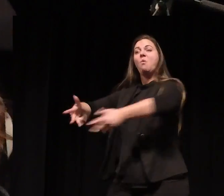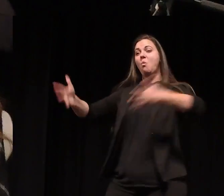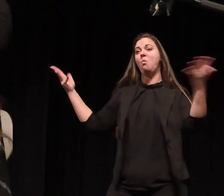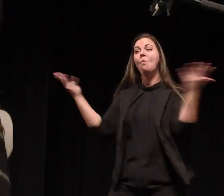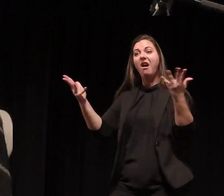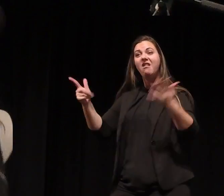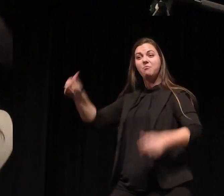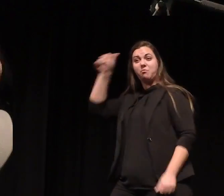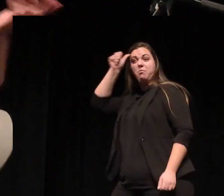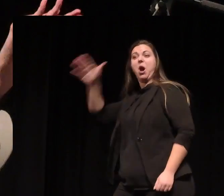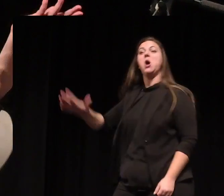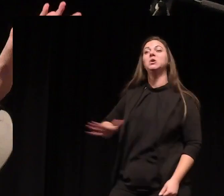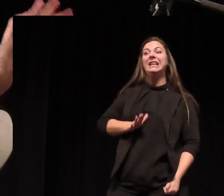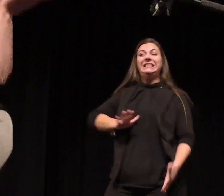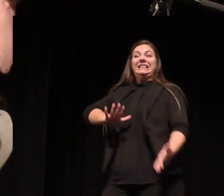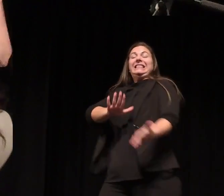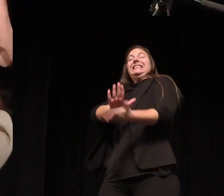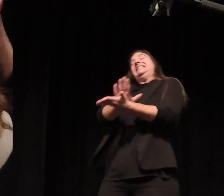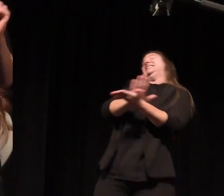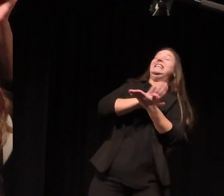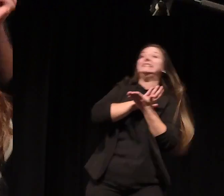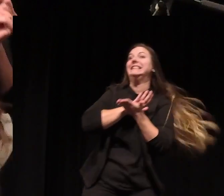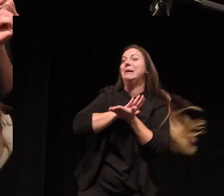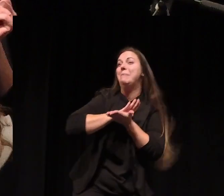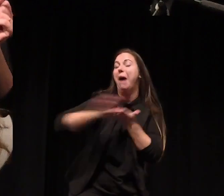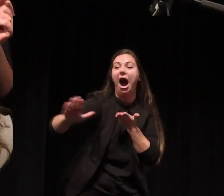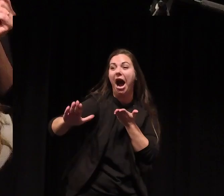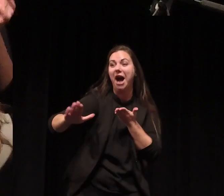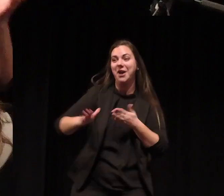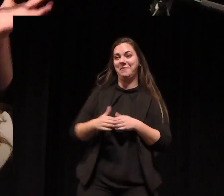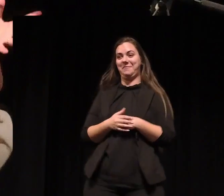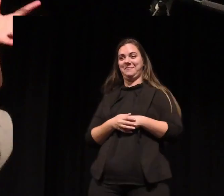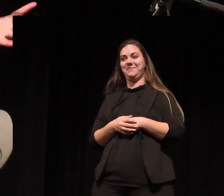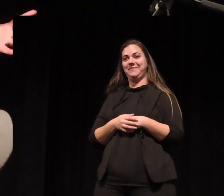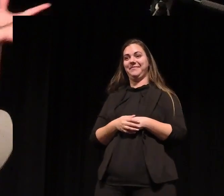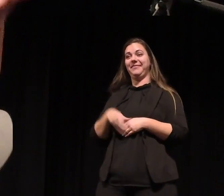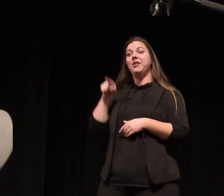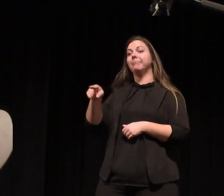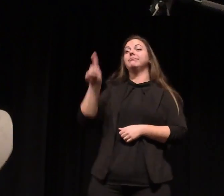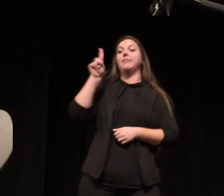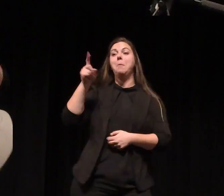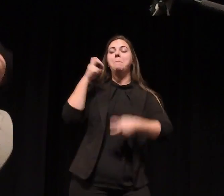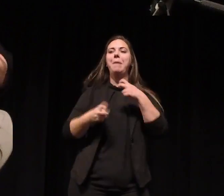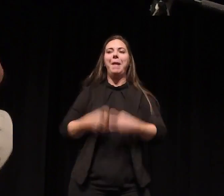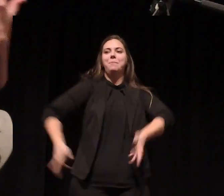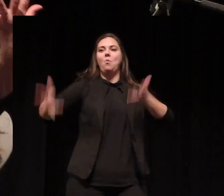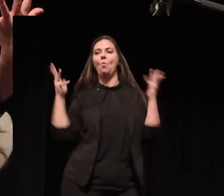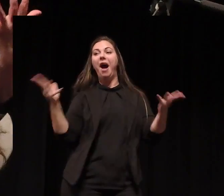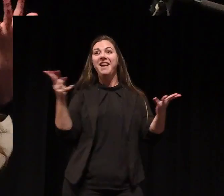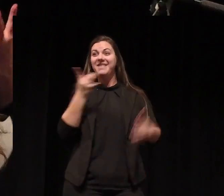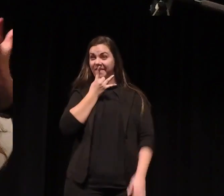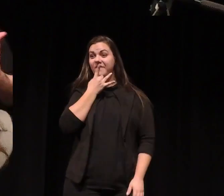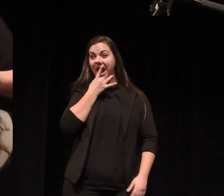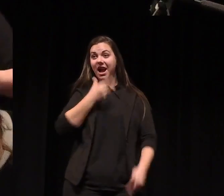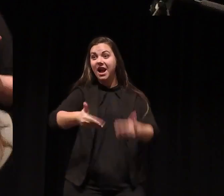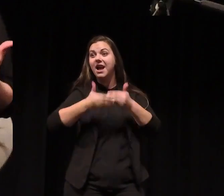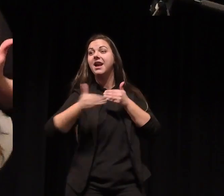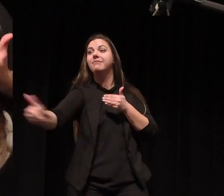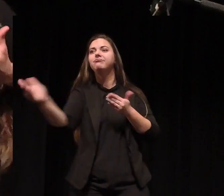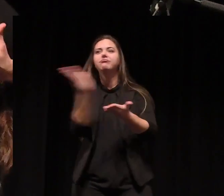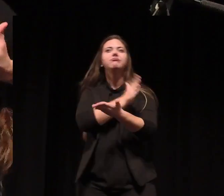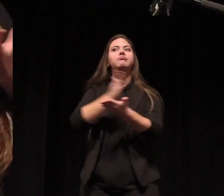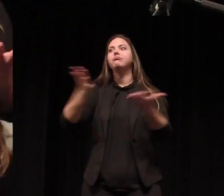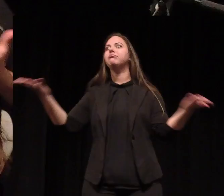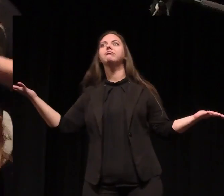Trop Net. Mais là, le problème, c'est que l'hiver arrivait, la neige était pour tomber, et